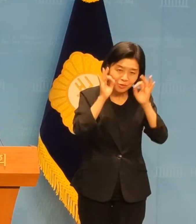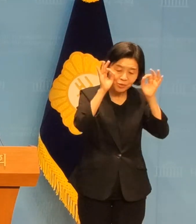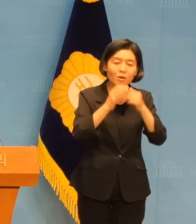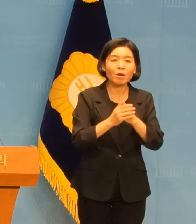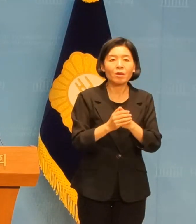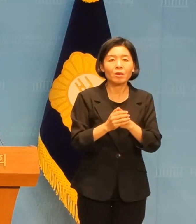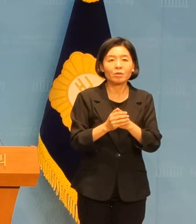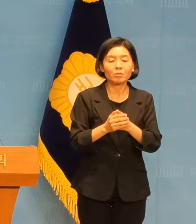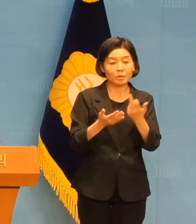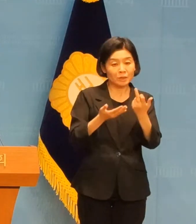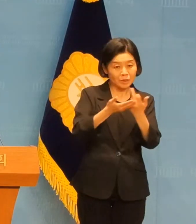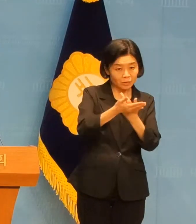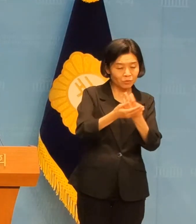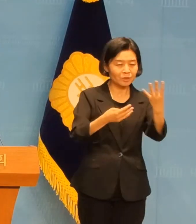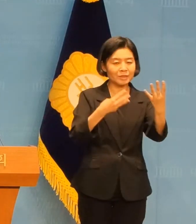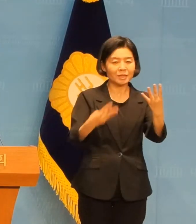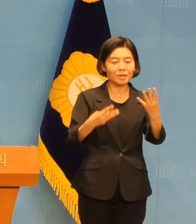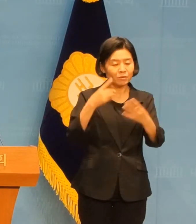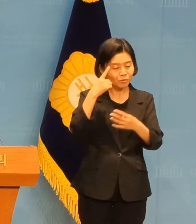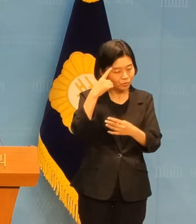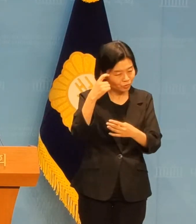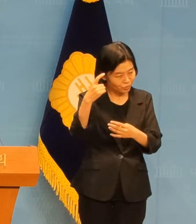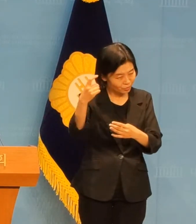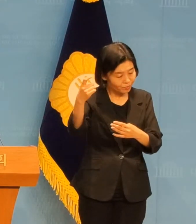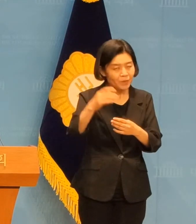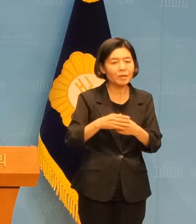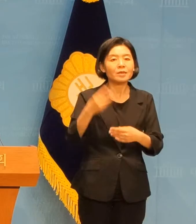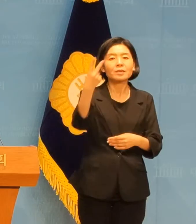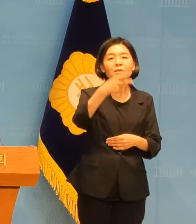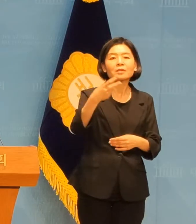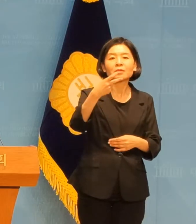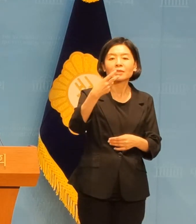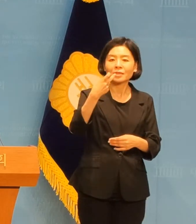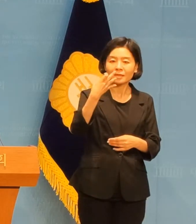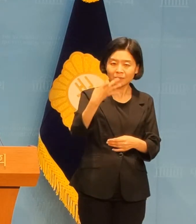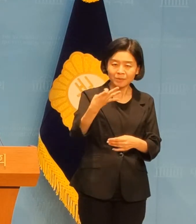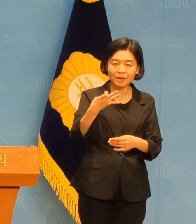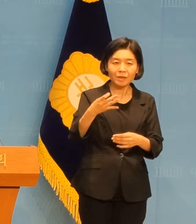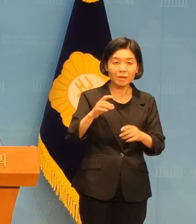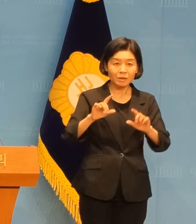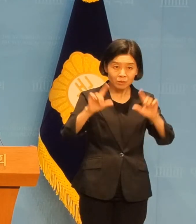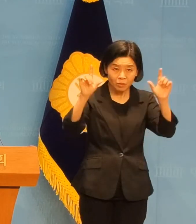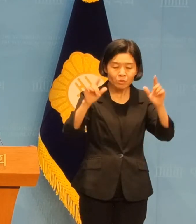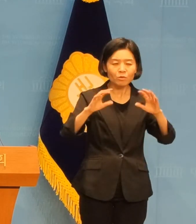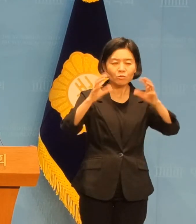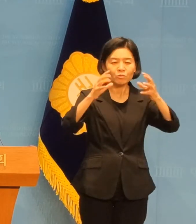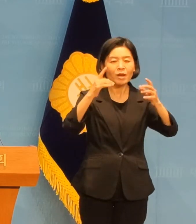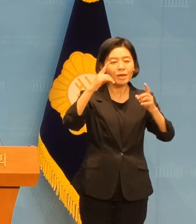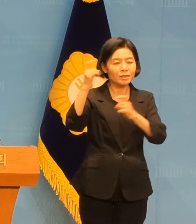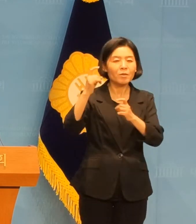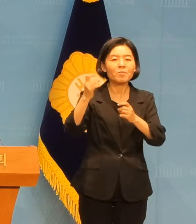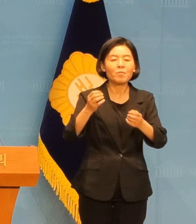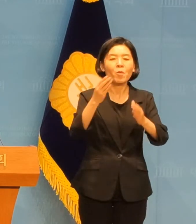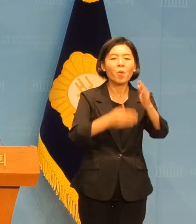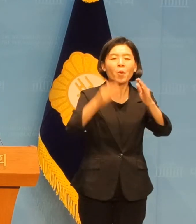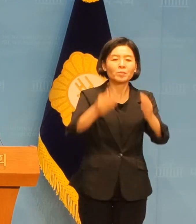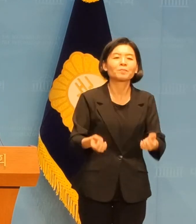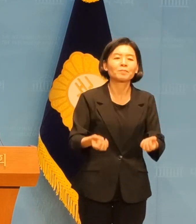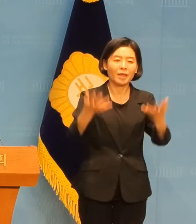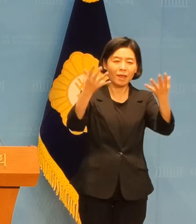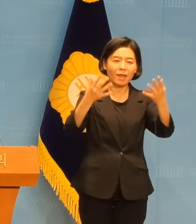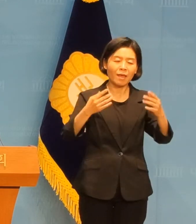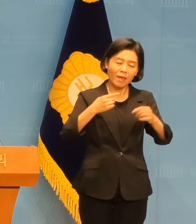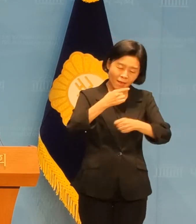4.3 추념식은 2014년부터 국가기념일로 거행되어 매년 4월 3일 제주